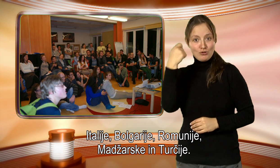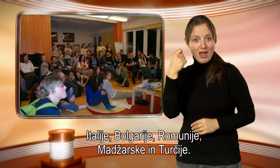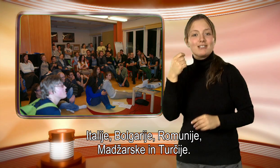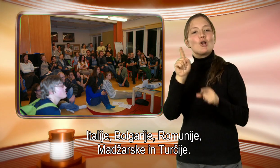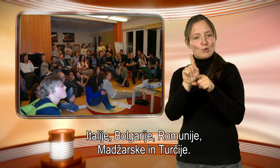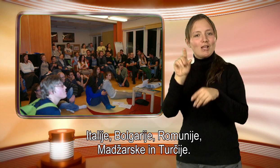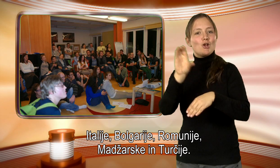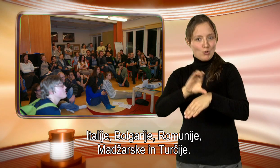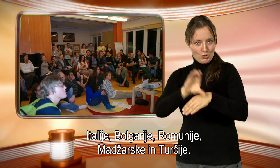Turčije.